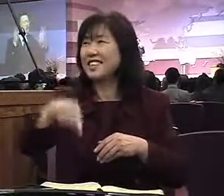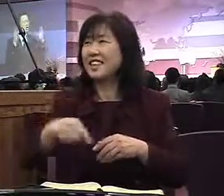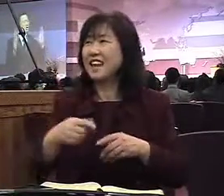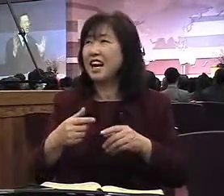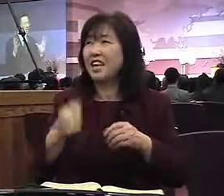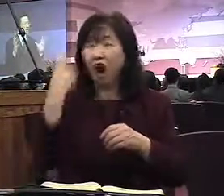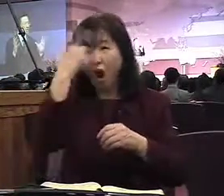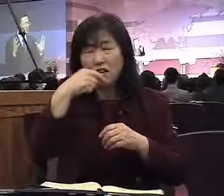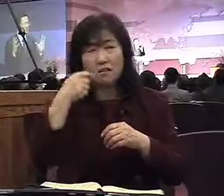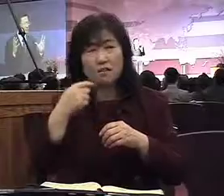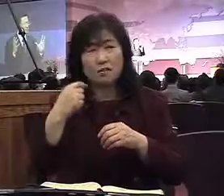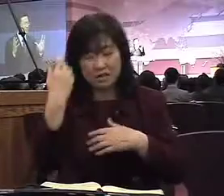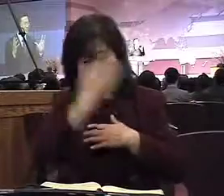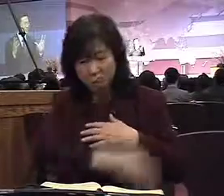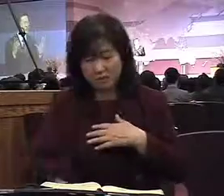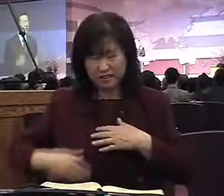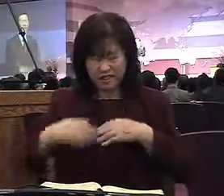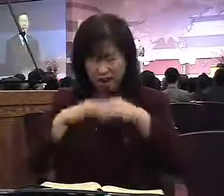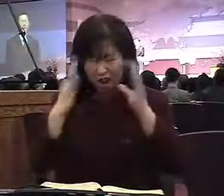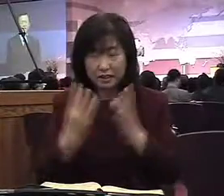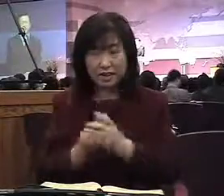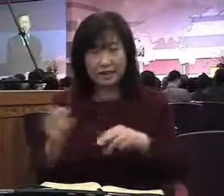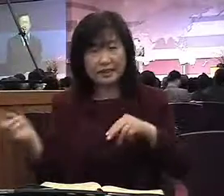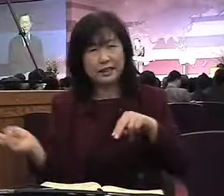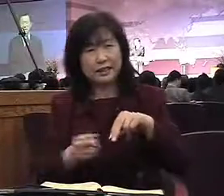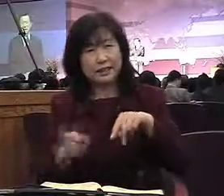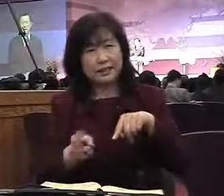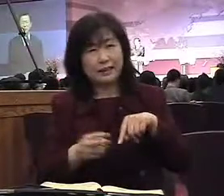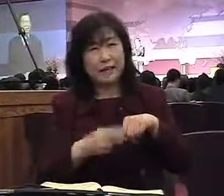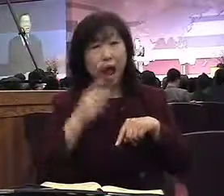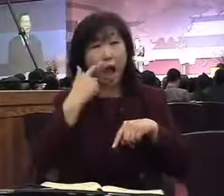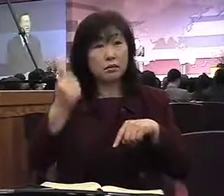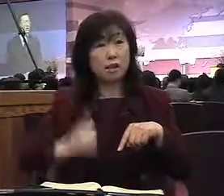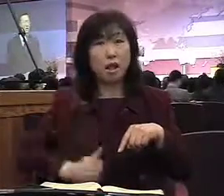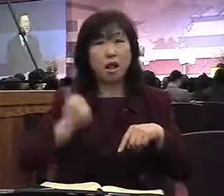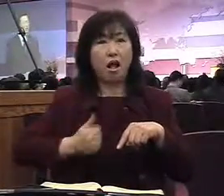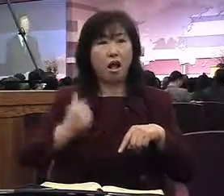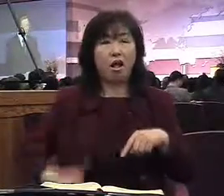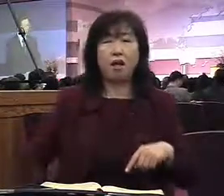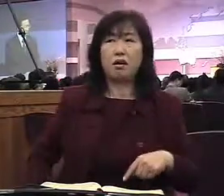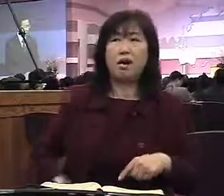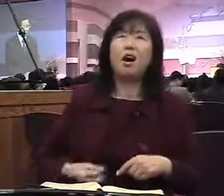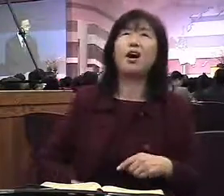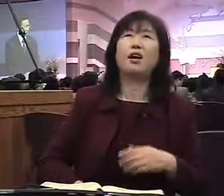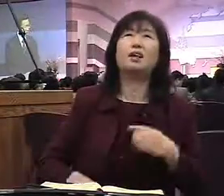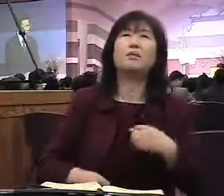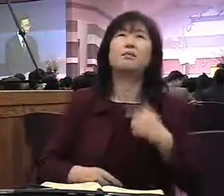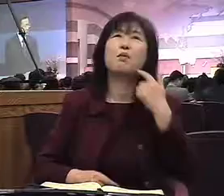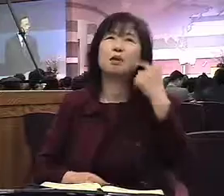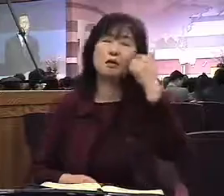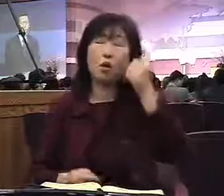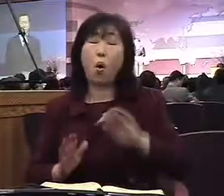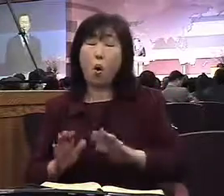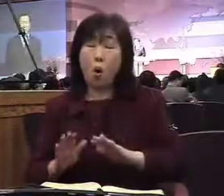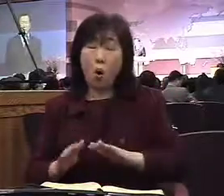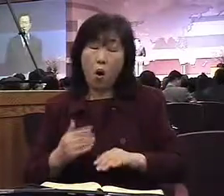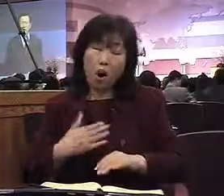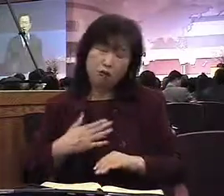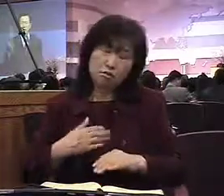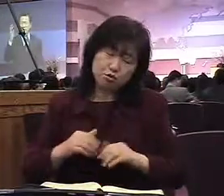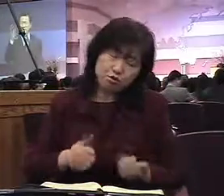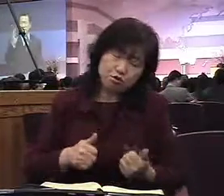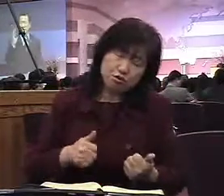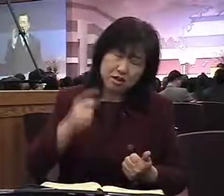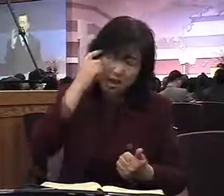뭐에 씌우신가? 저는 그렇게 생각했습니다. 오늘이 내가 죽는 날이구나. 저희 아버님도